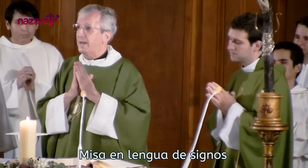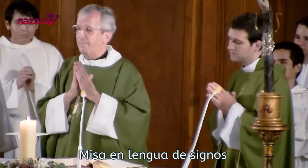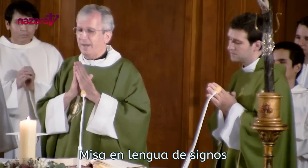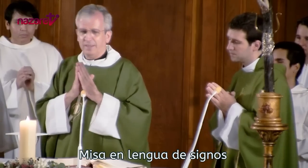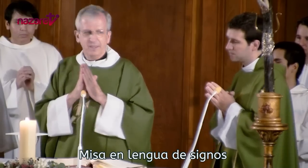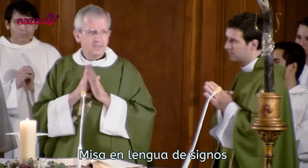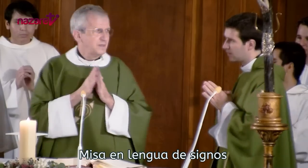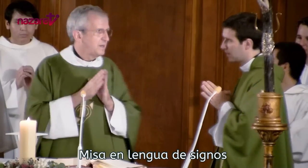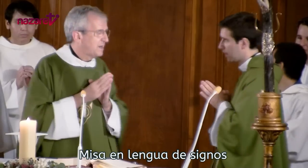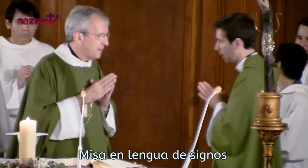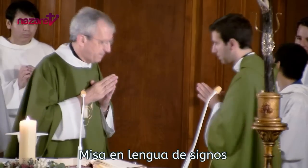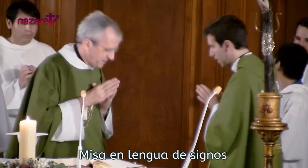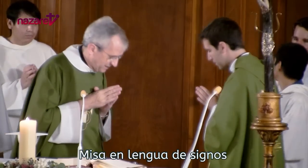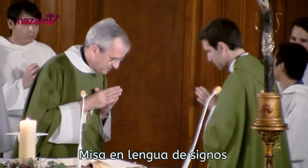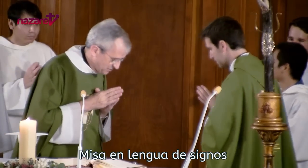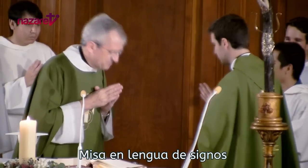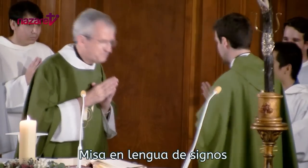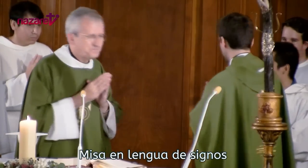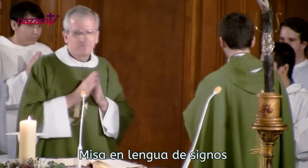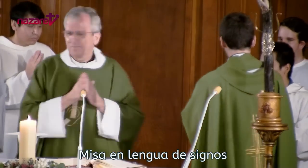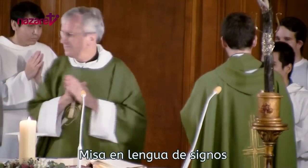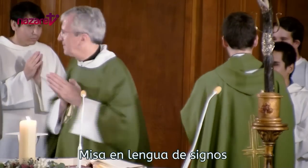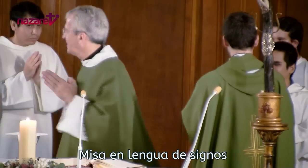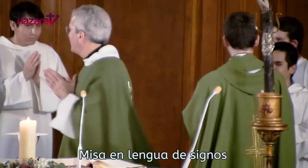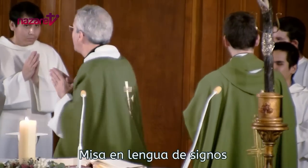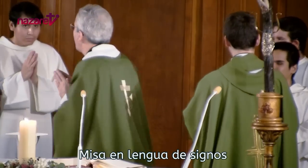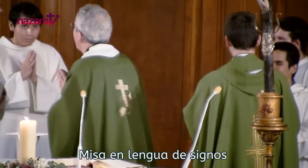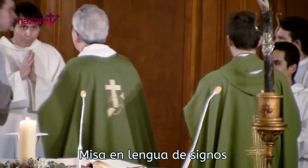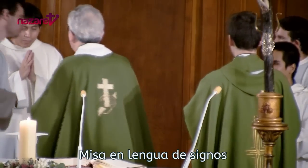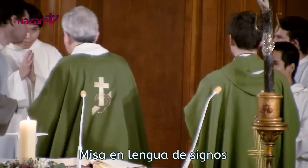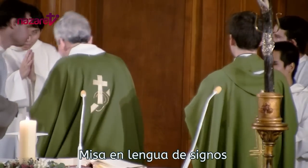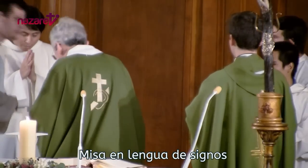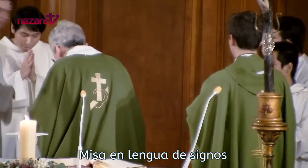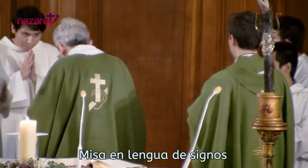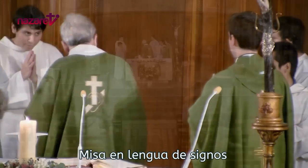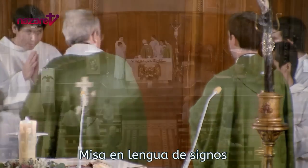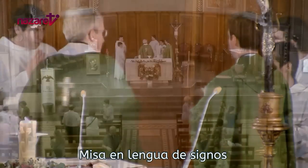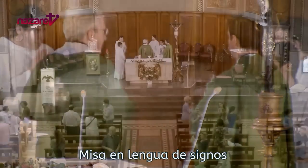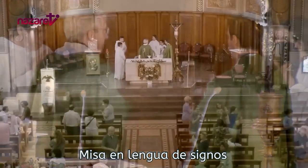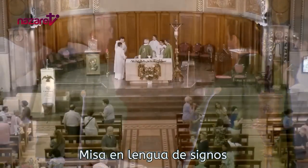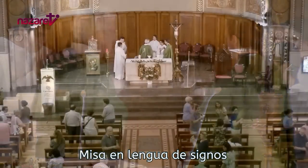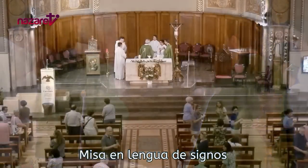paz. La paz de Cristo. La paz, José. La paz de Cristo. La paz de